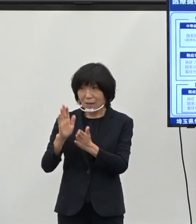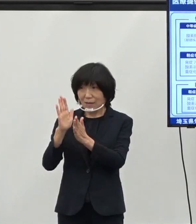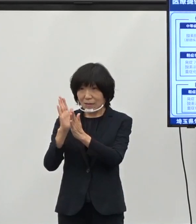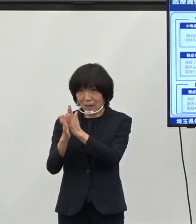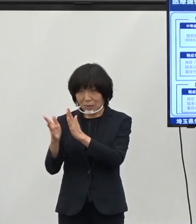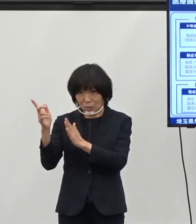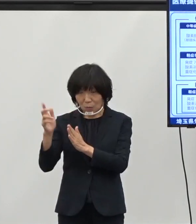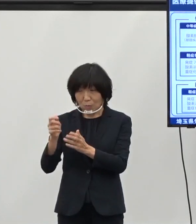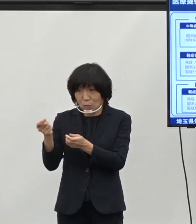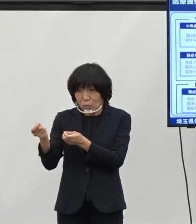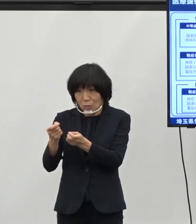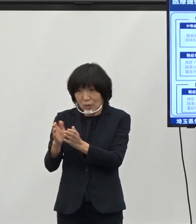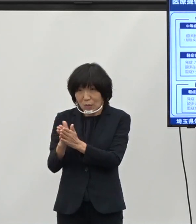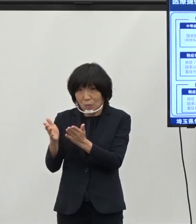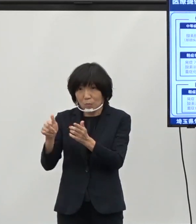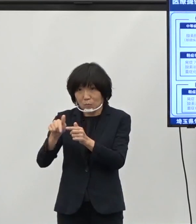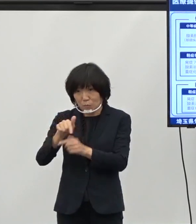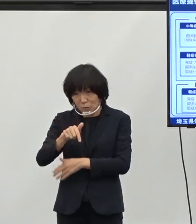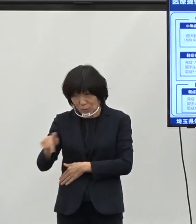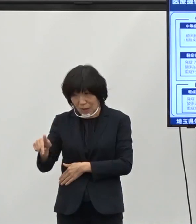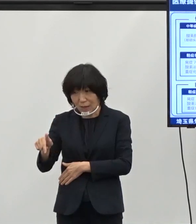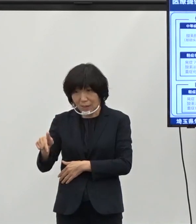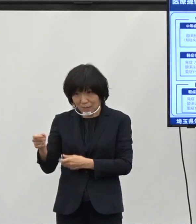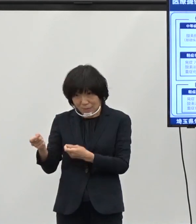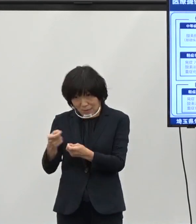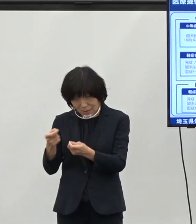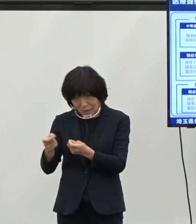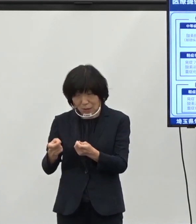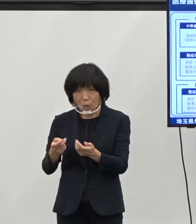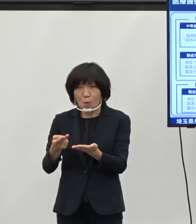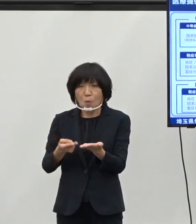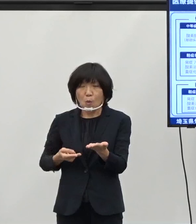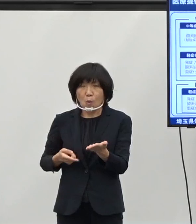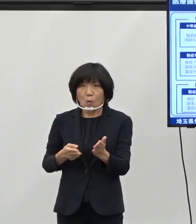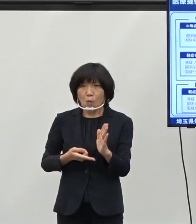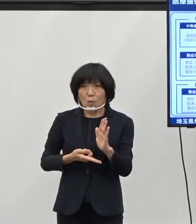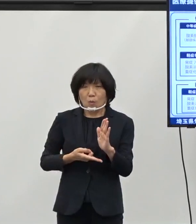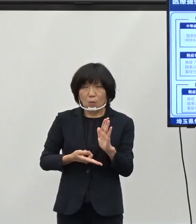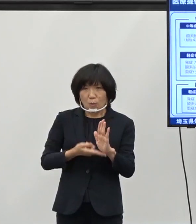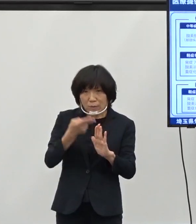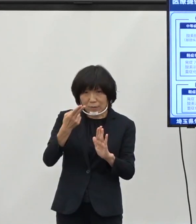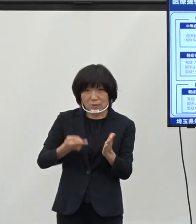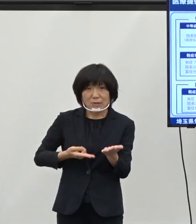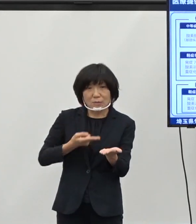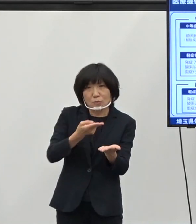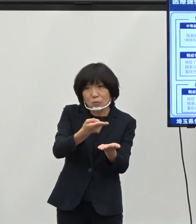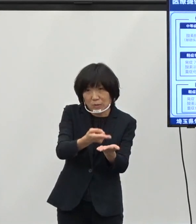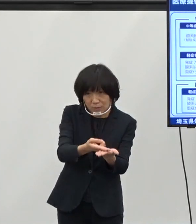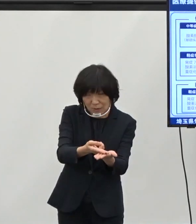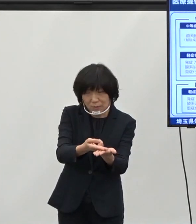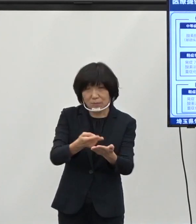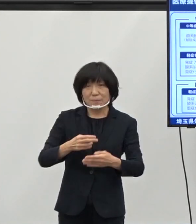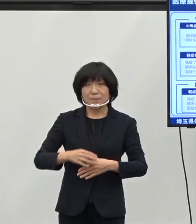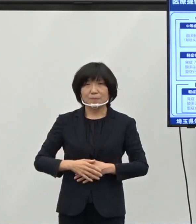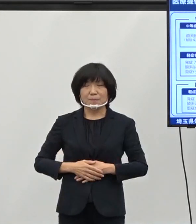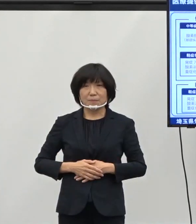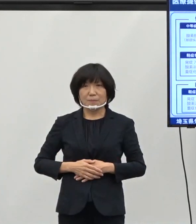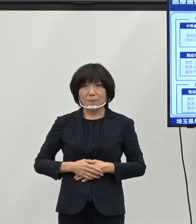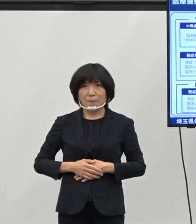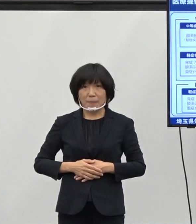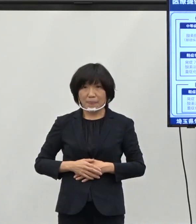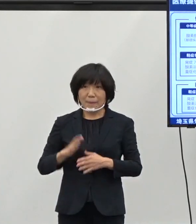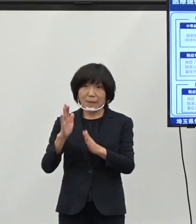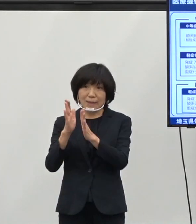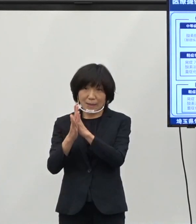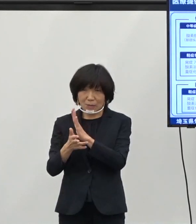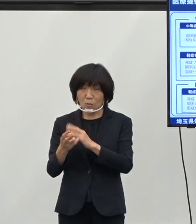本部が選定をし、ホテルに搬送をいたします。県の酸素ステー